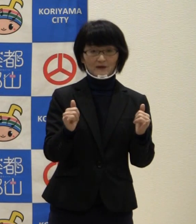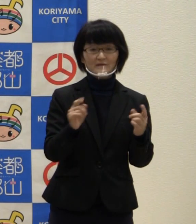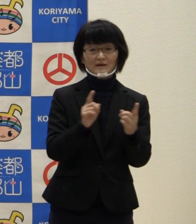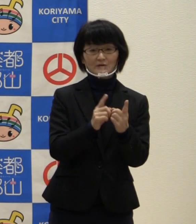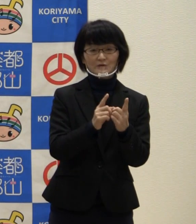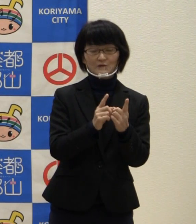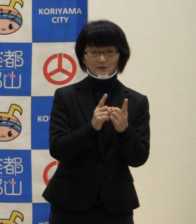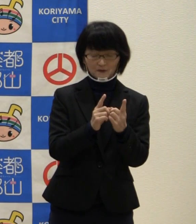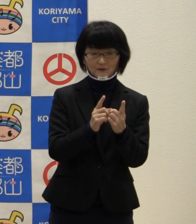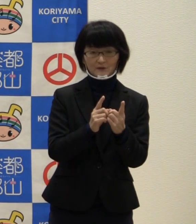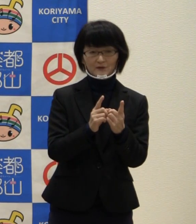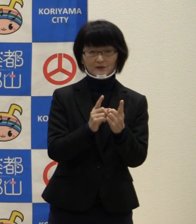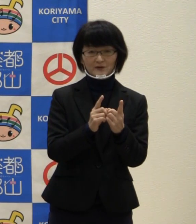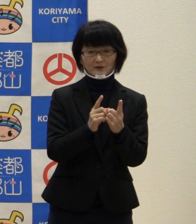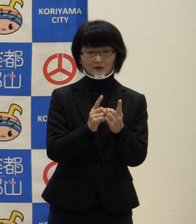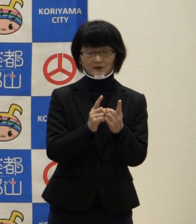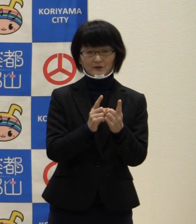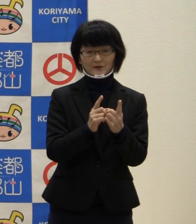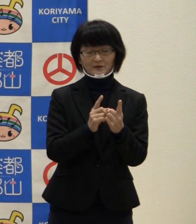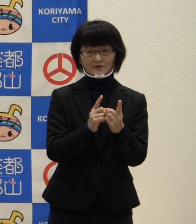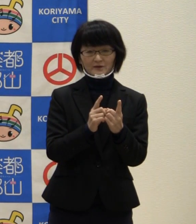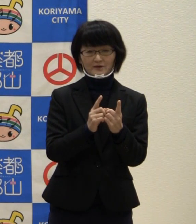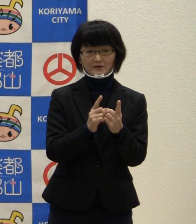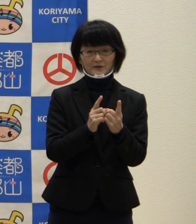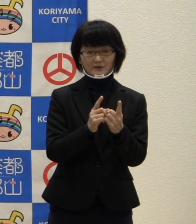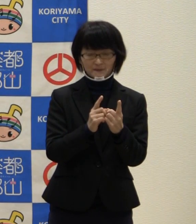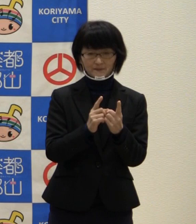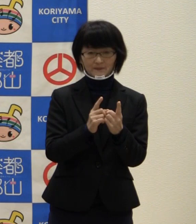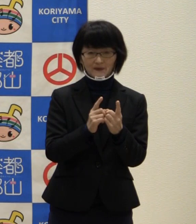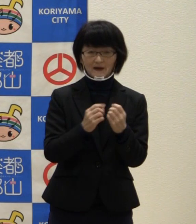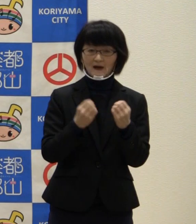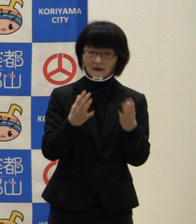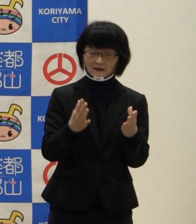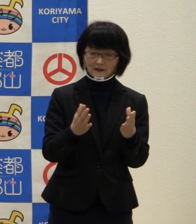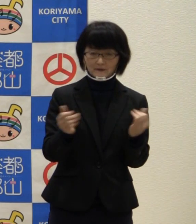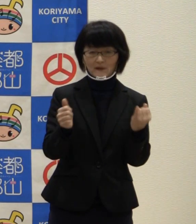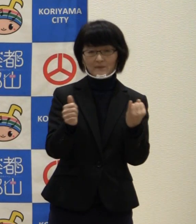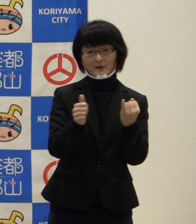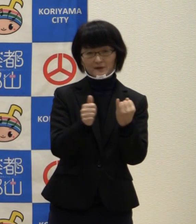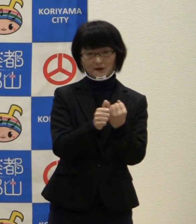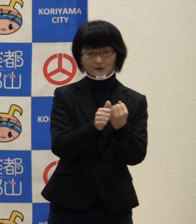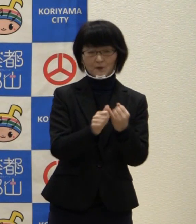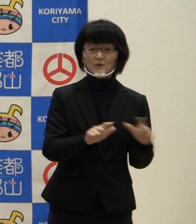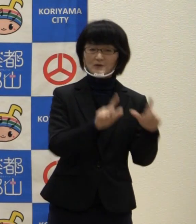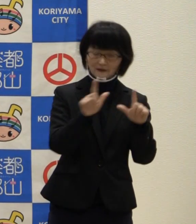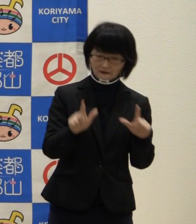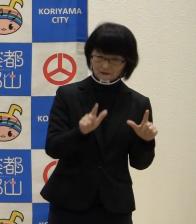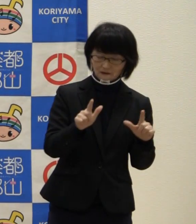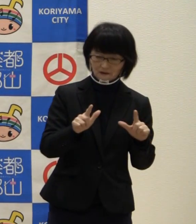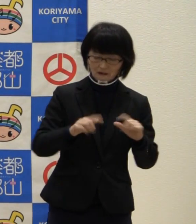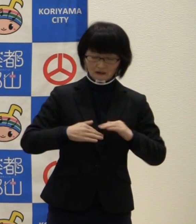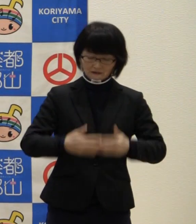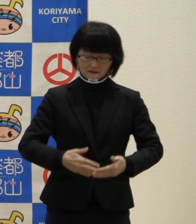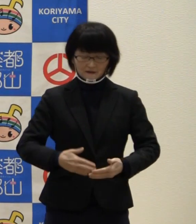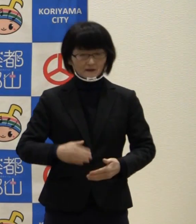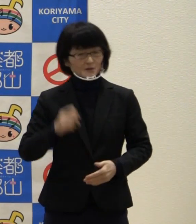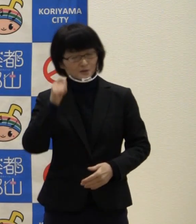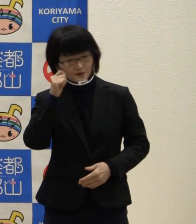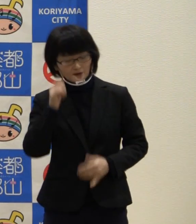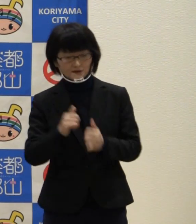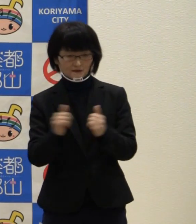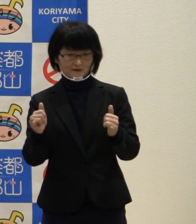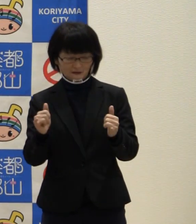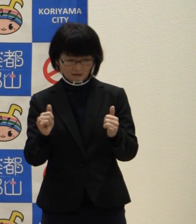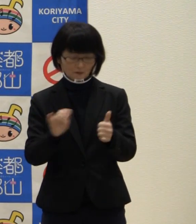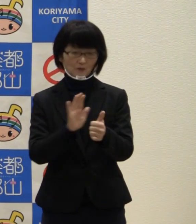婚新生活支援と特定不妊治療の助成につきまして拡充をするもの